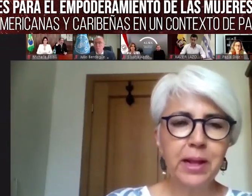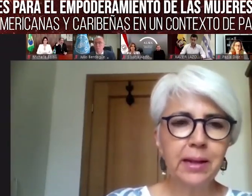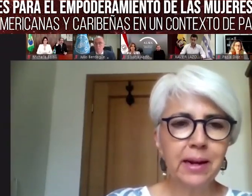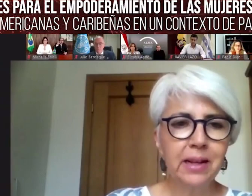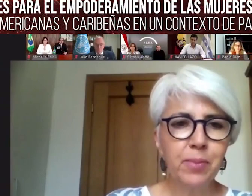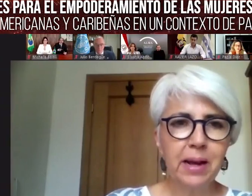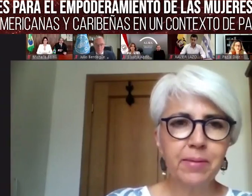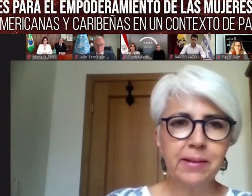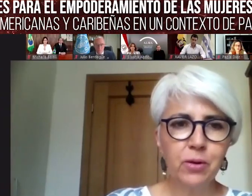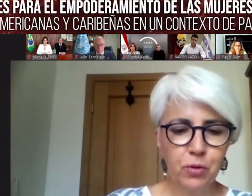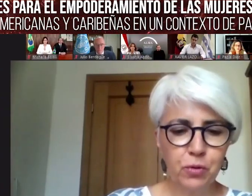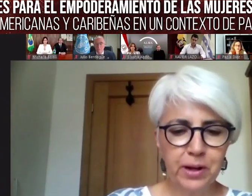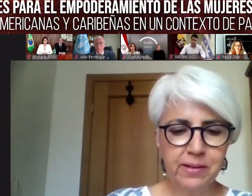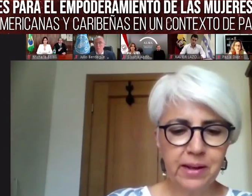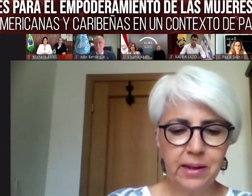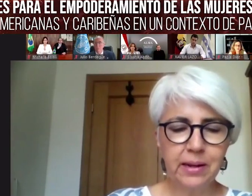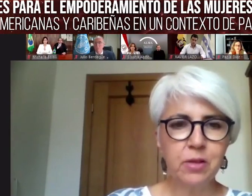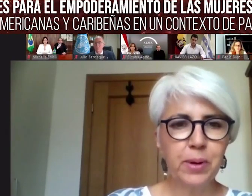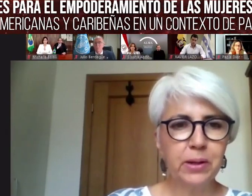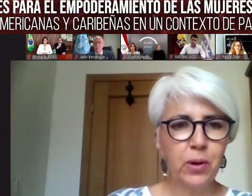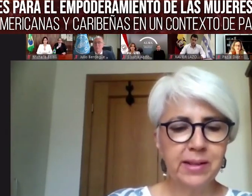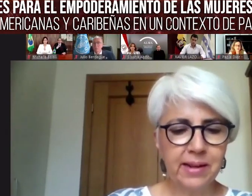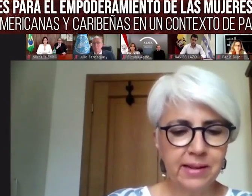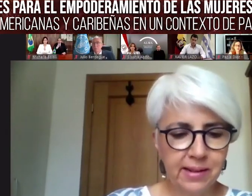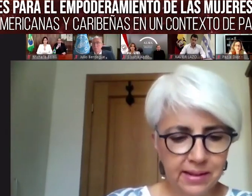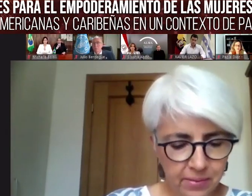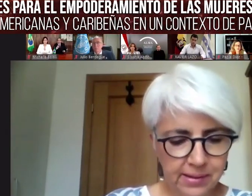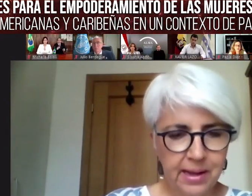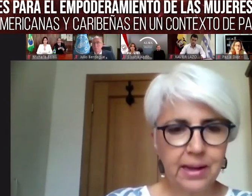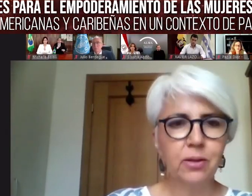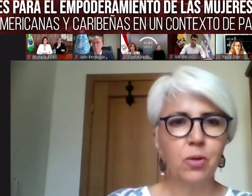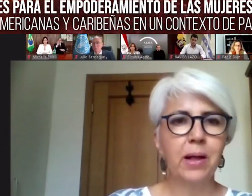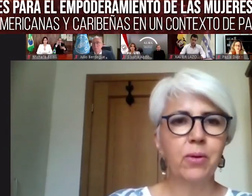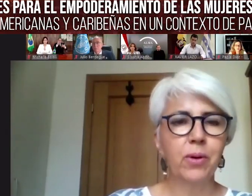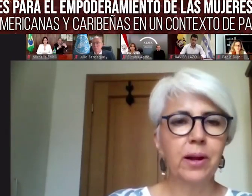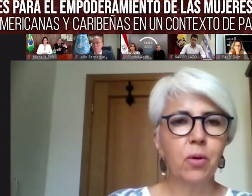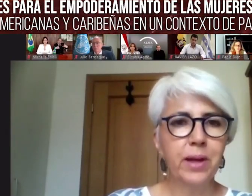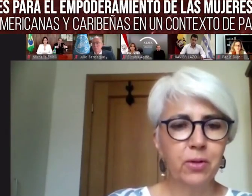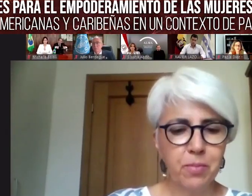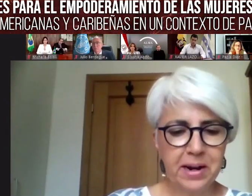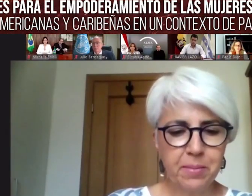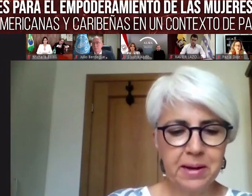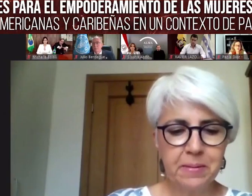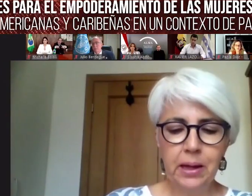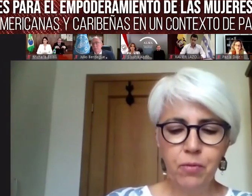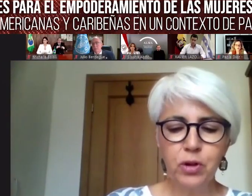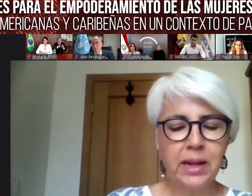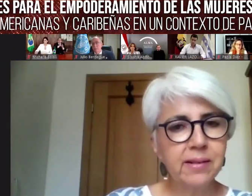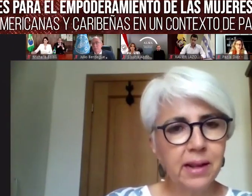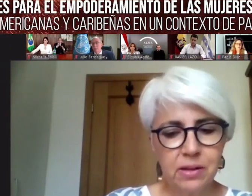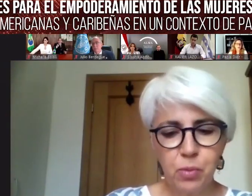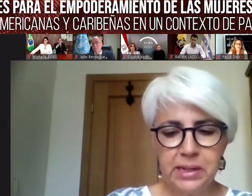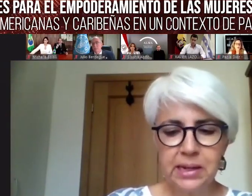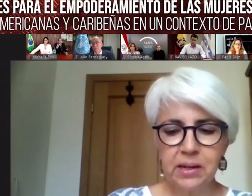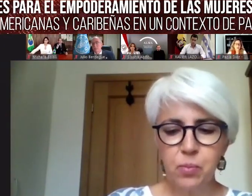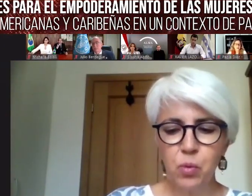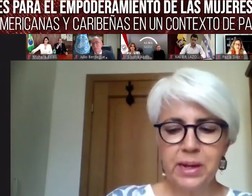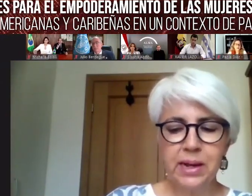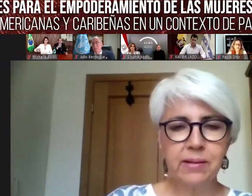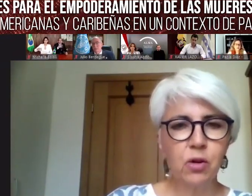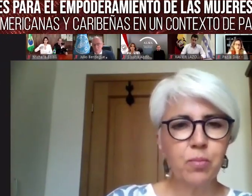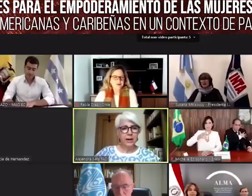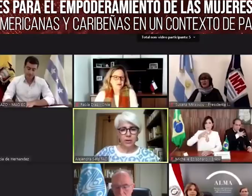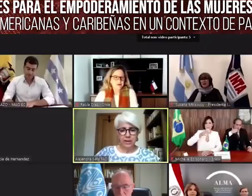También importante las palabras que nos ofrece respecto a las iniciativas que ha tomado el gobierno de Paraguay. El fortalecer las